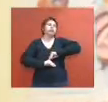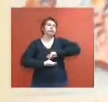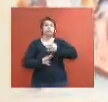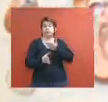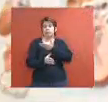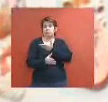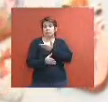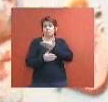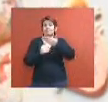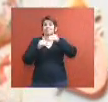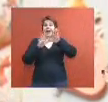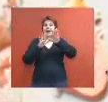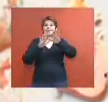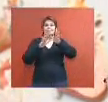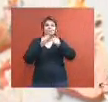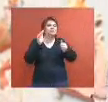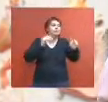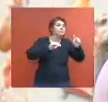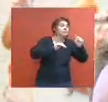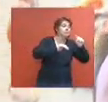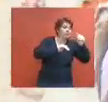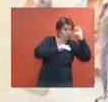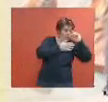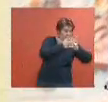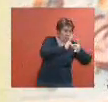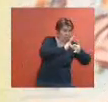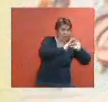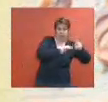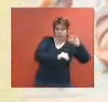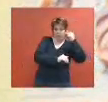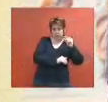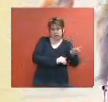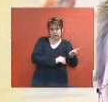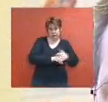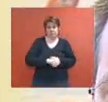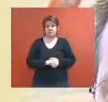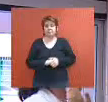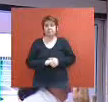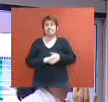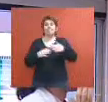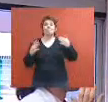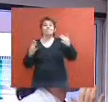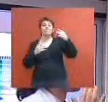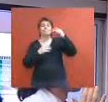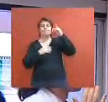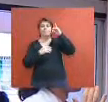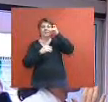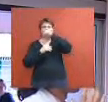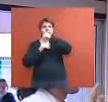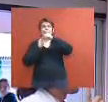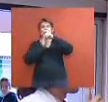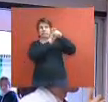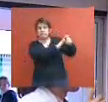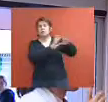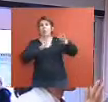médecin, il est rassuré. Mais en fait, si on interroge réellement le patient sur ce qu'il a compris, il n'a pas compris. Pour pallier à ces difficultés,